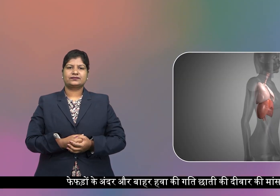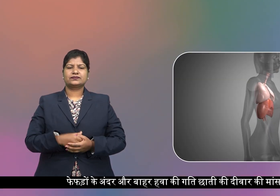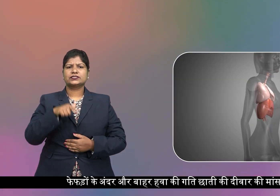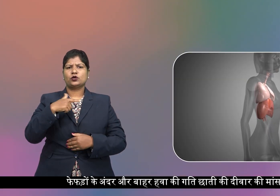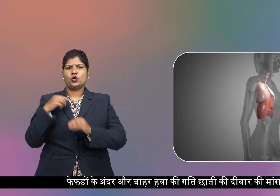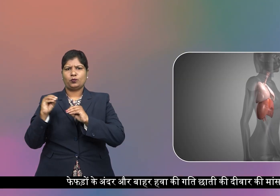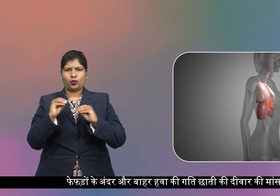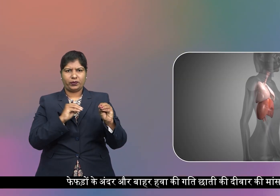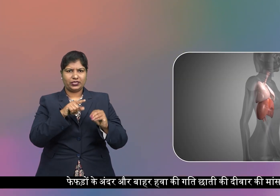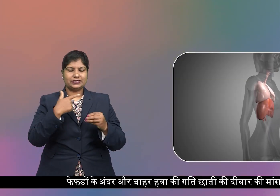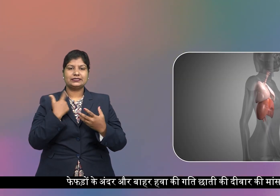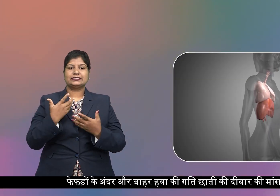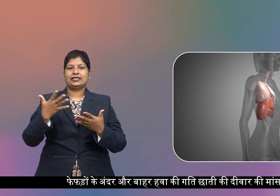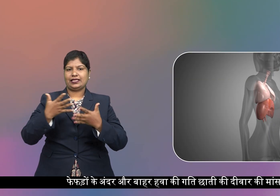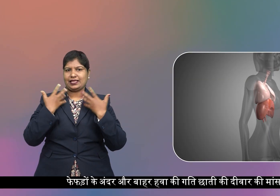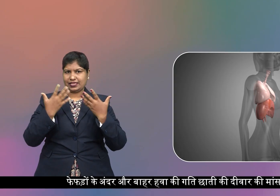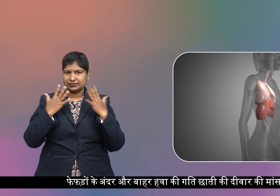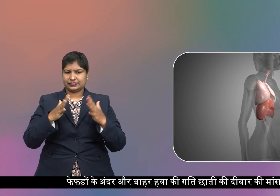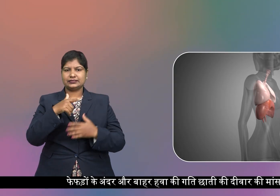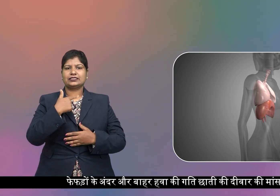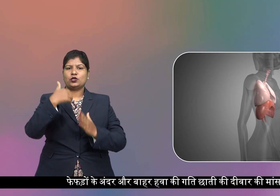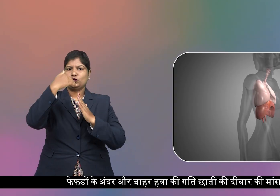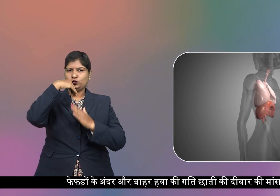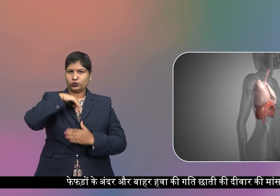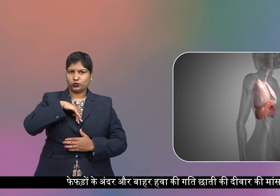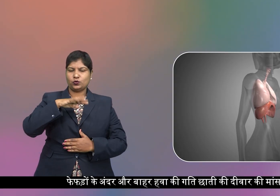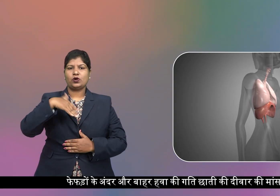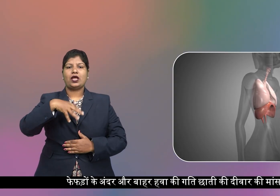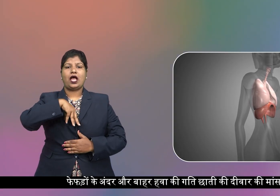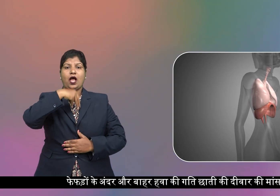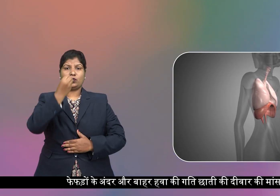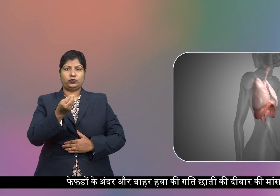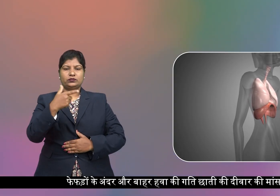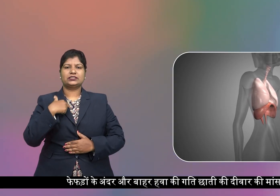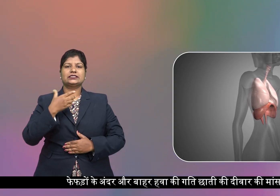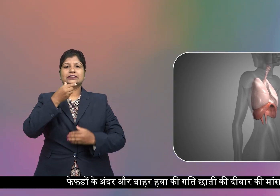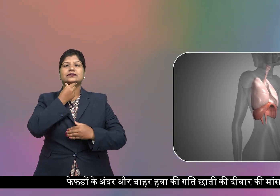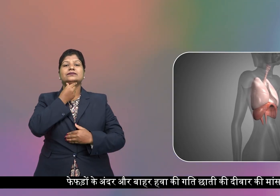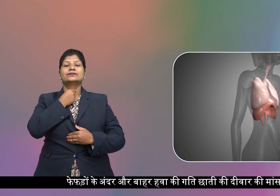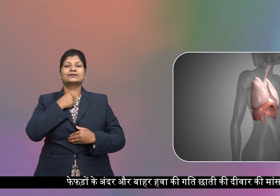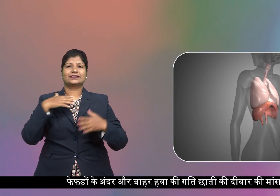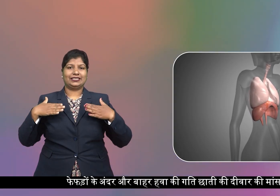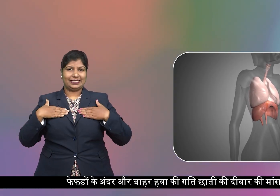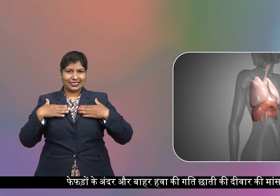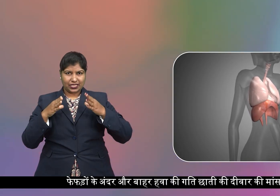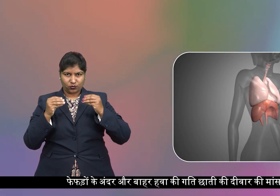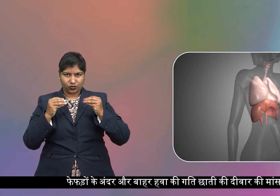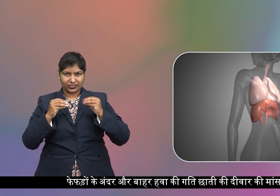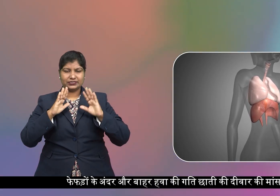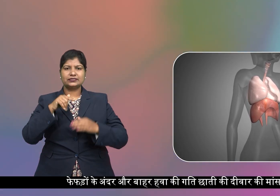फेफड़ों के अंदर और बाहर हवा की गति छाती की दीवार की मांसपेशियों